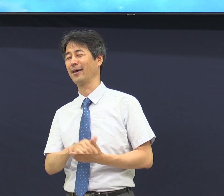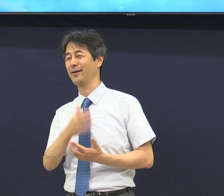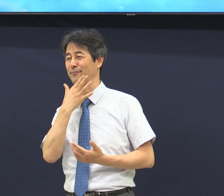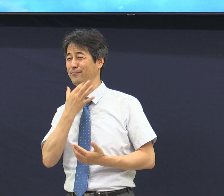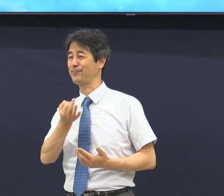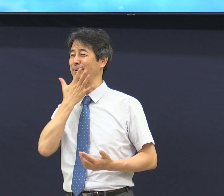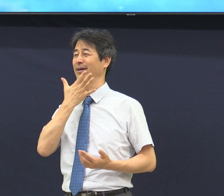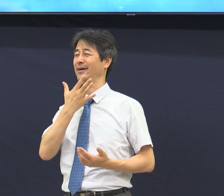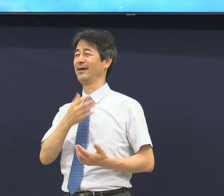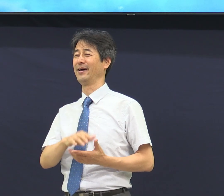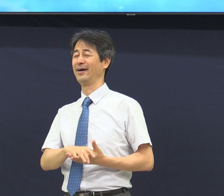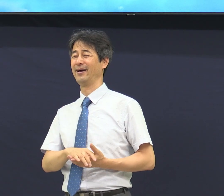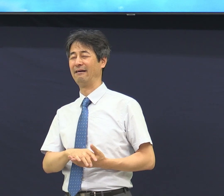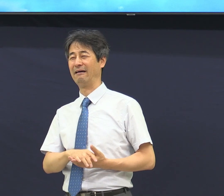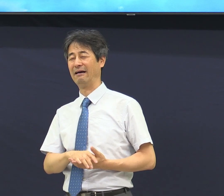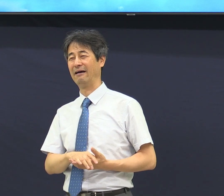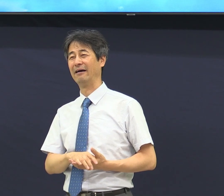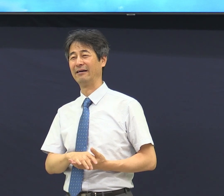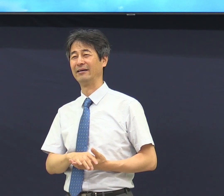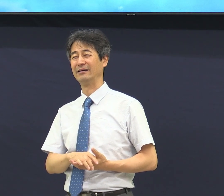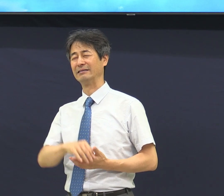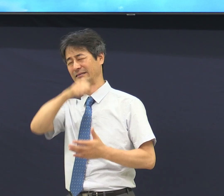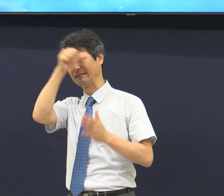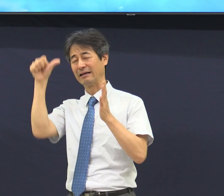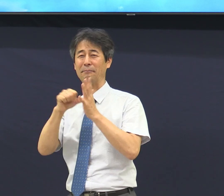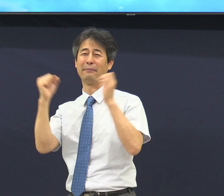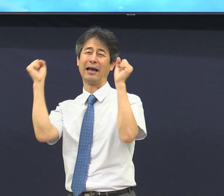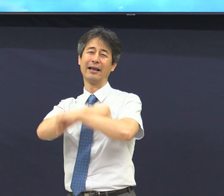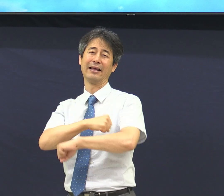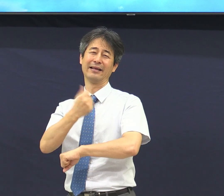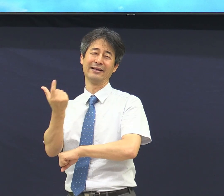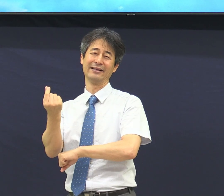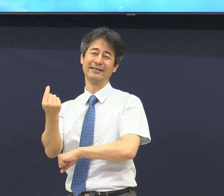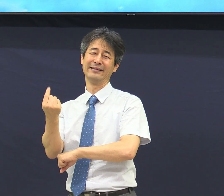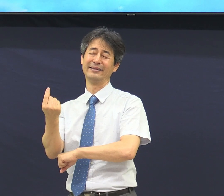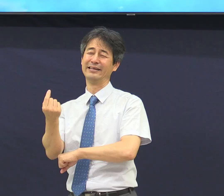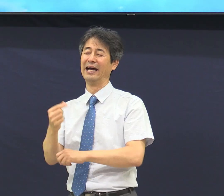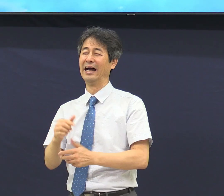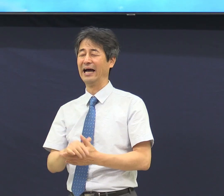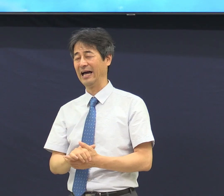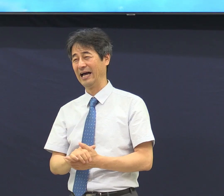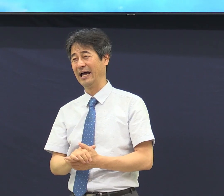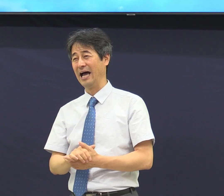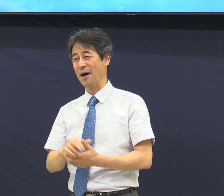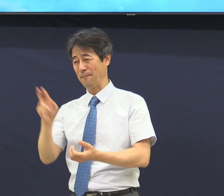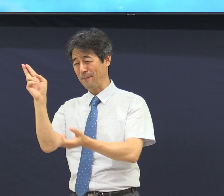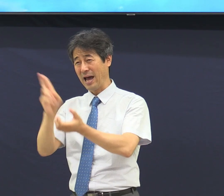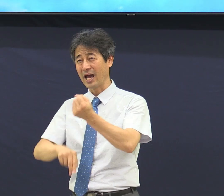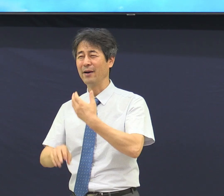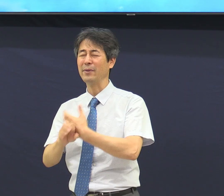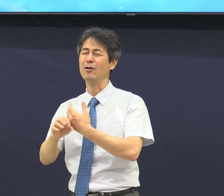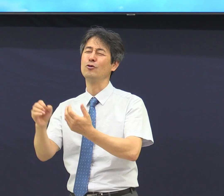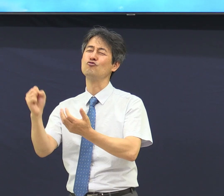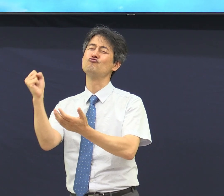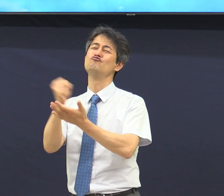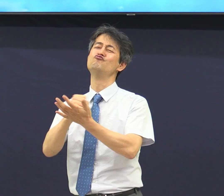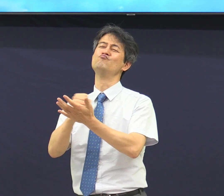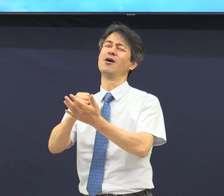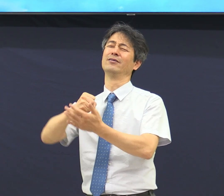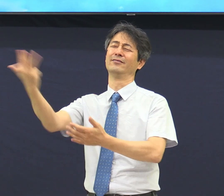너무나도 안타깝고 불행한 모습이 아닐 수 없습니다. 인생이 망한 것 같은 모습이죠. 팔려 나간다라는